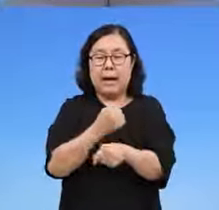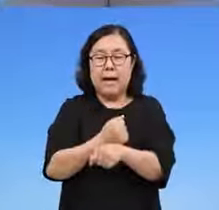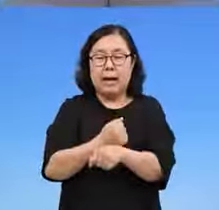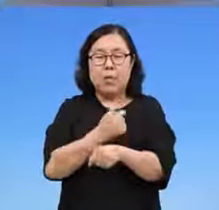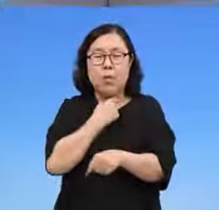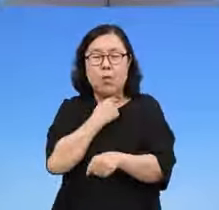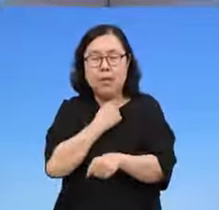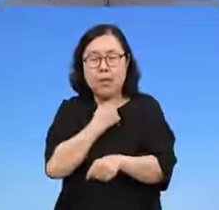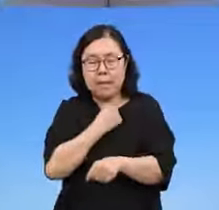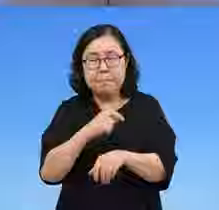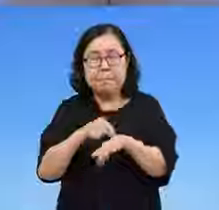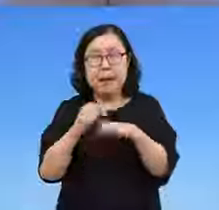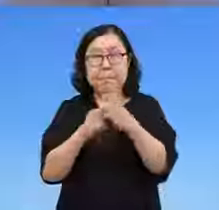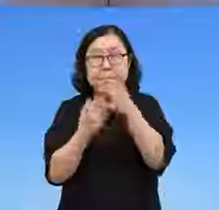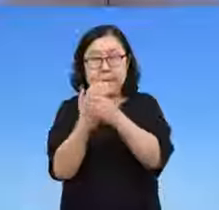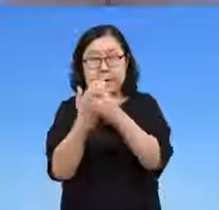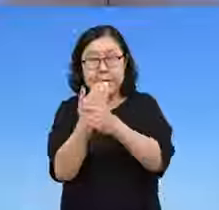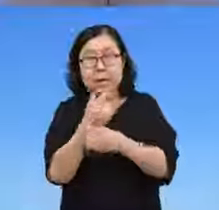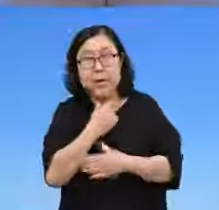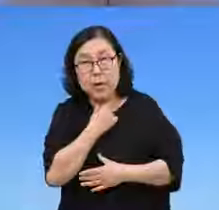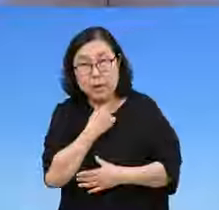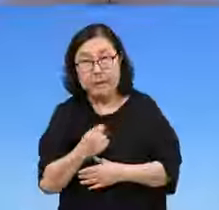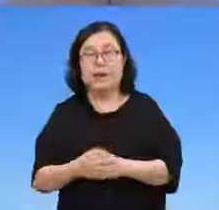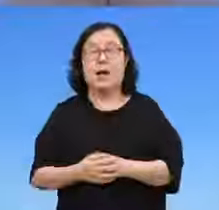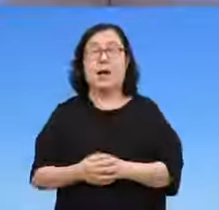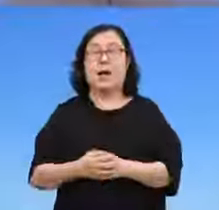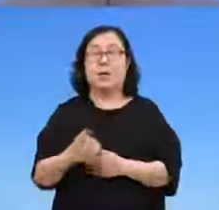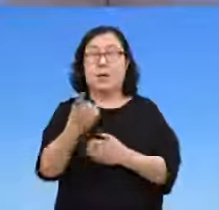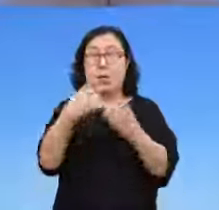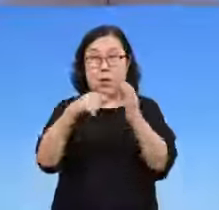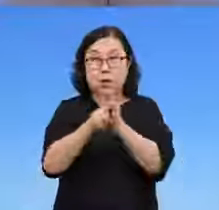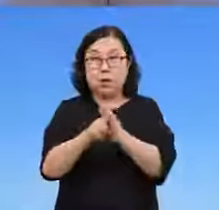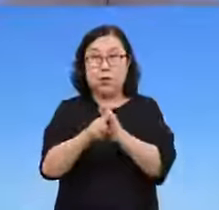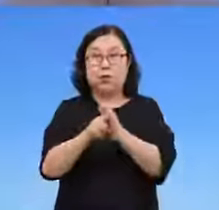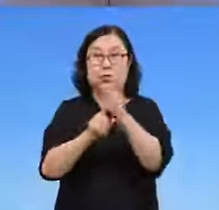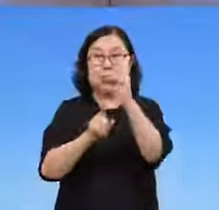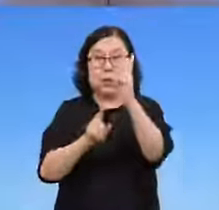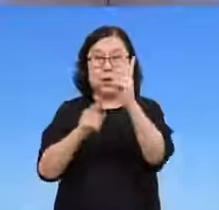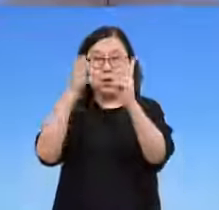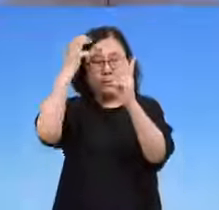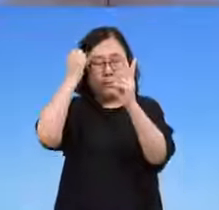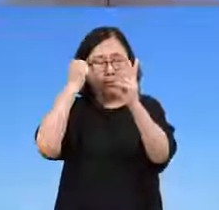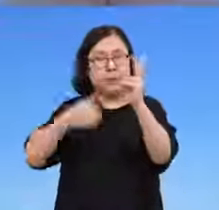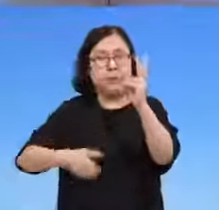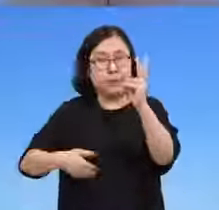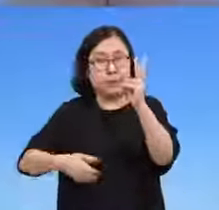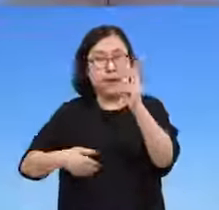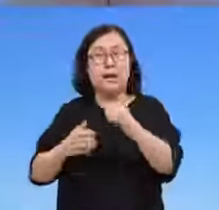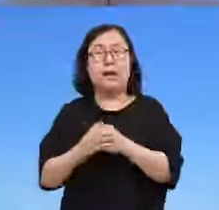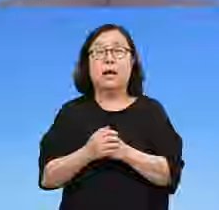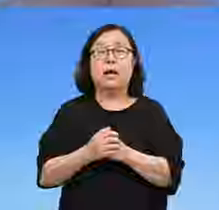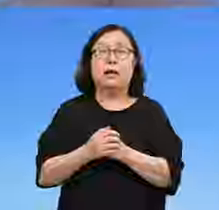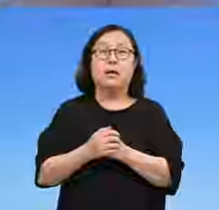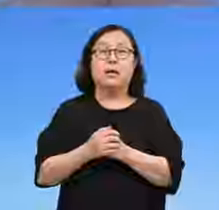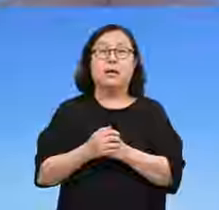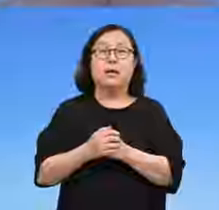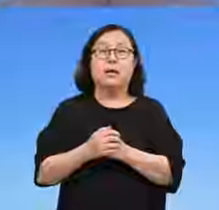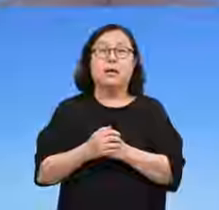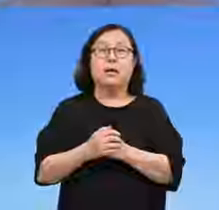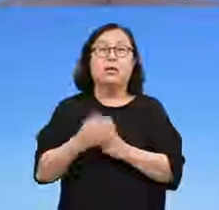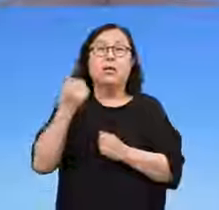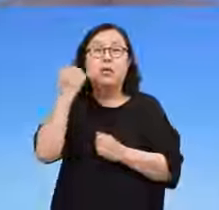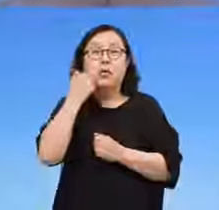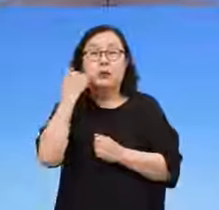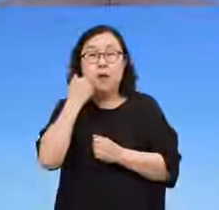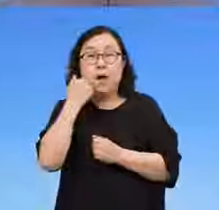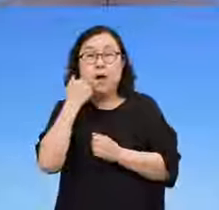생기기를 원합니다. 꼭 그렇게 되기를 바랍니다. 그러시려면요, 여러분 2가지를 기억하셔야 됩니다. 여러분, 누가